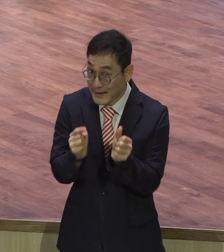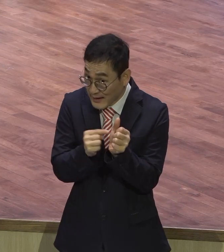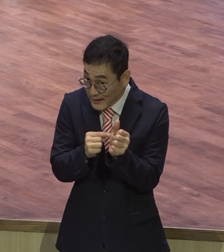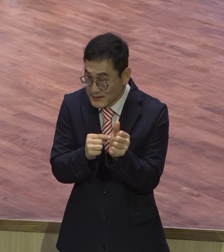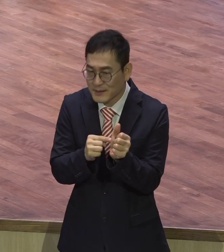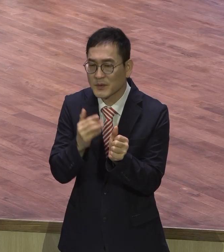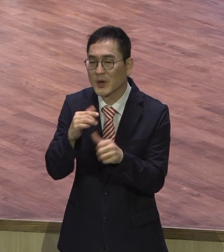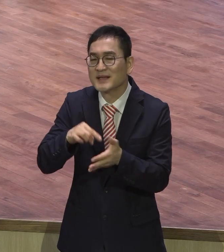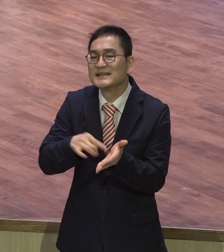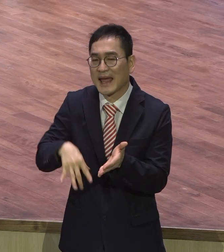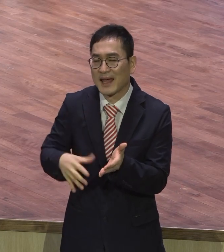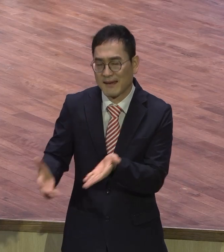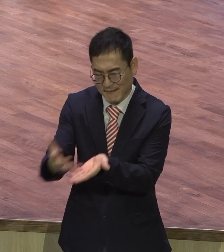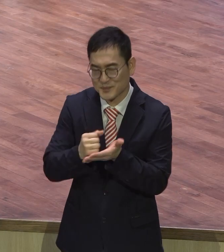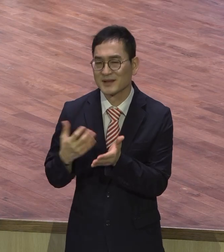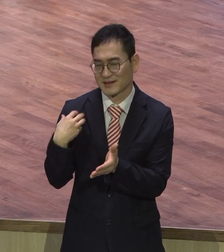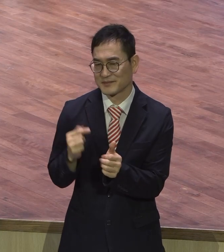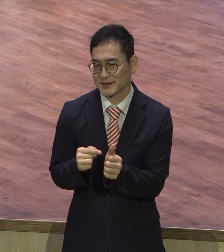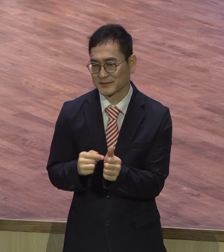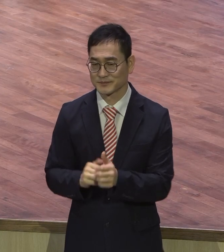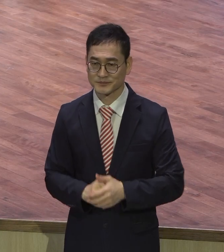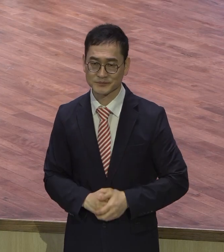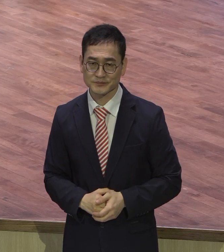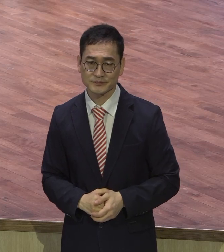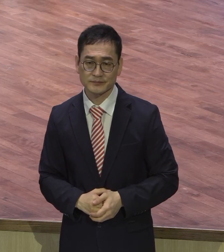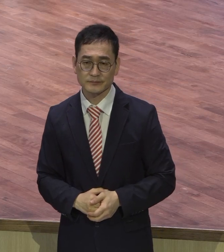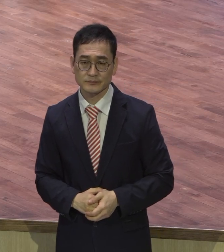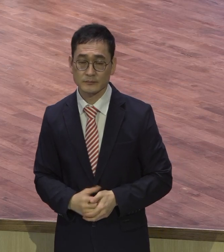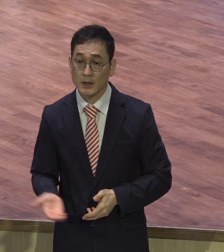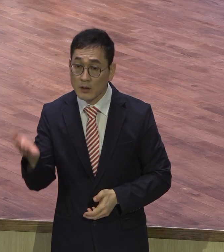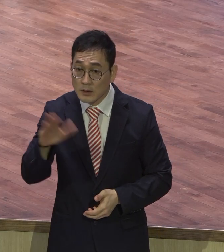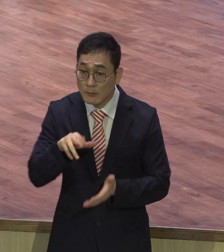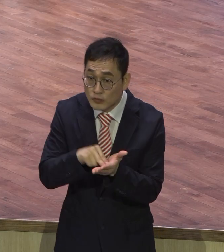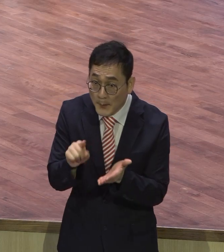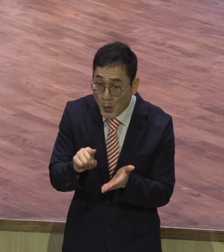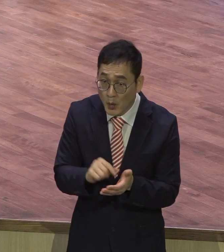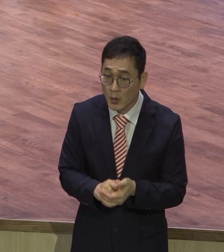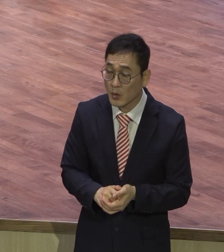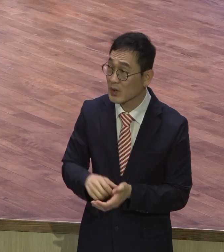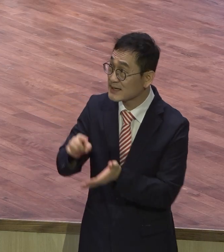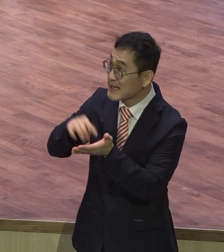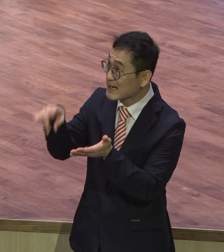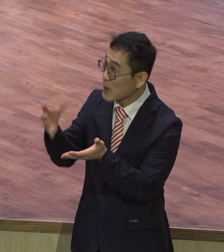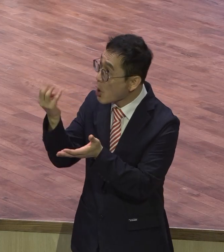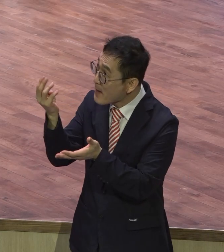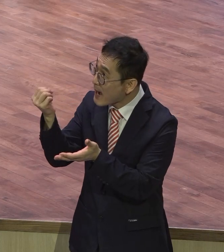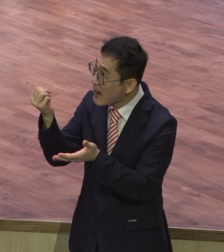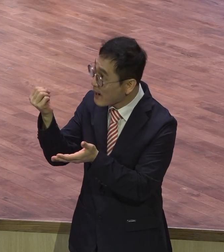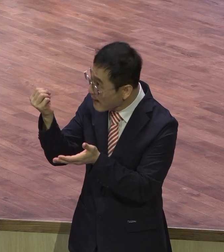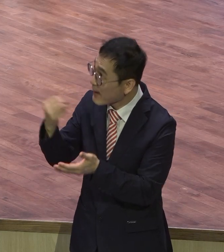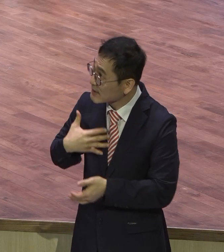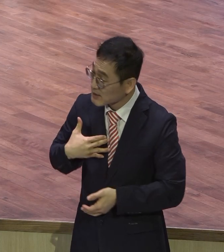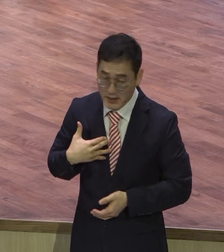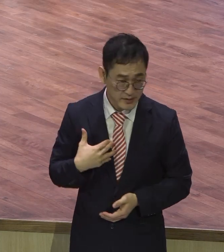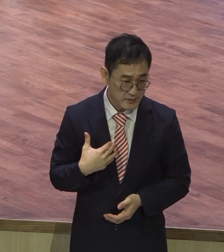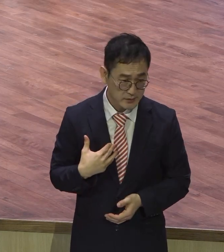그런데 더 큰 문제가 뭐냐. 세리들이 국가가 원하는 세금만 거두면 될 텐데